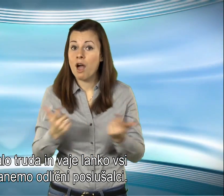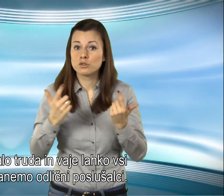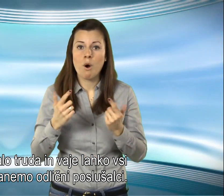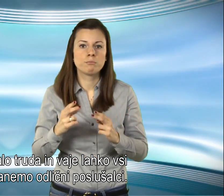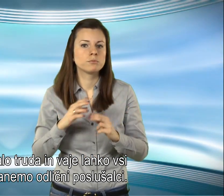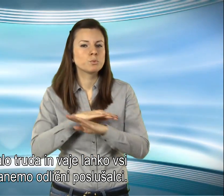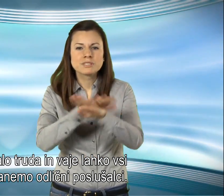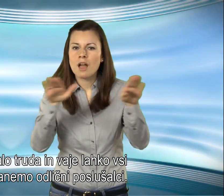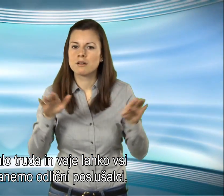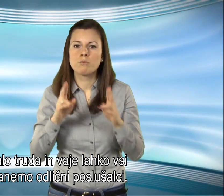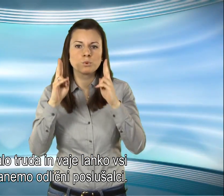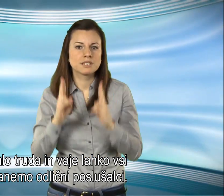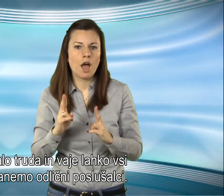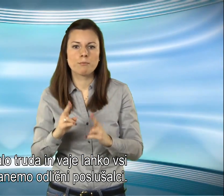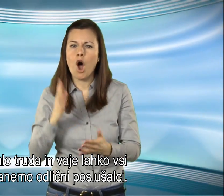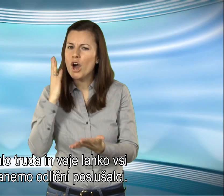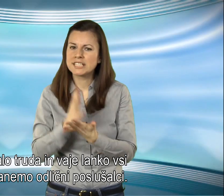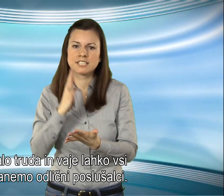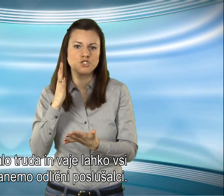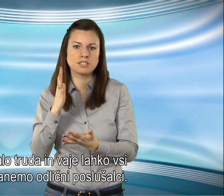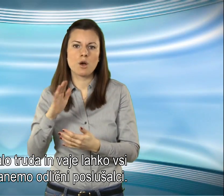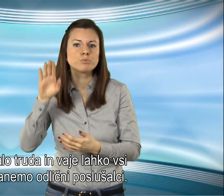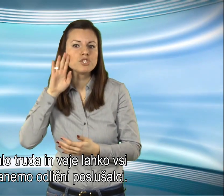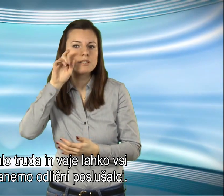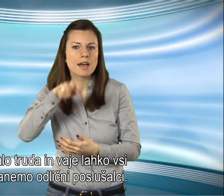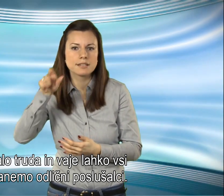postanemo odlični poslušalci.